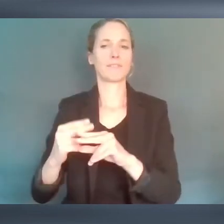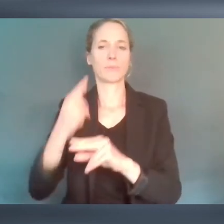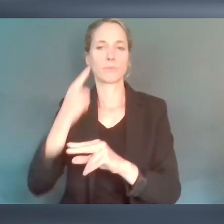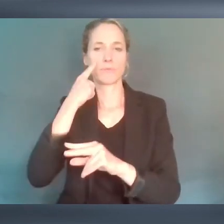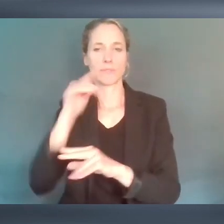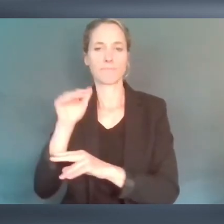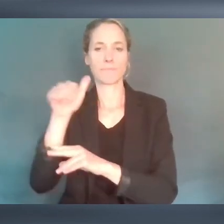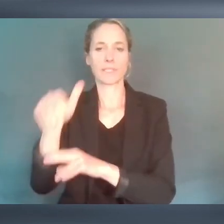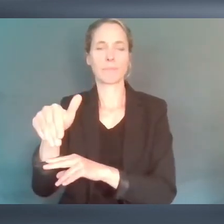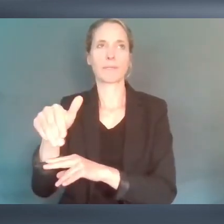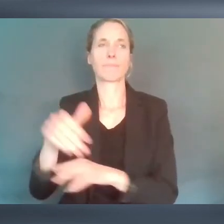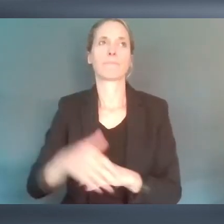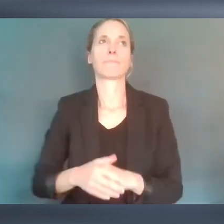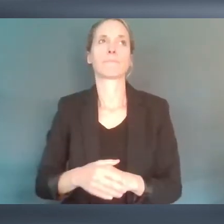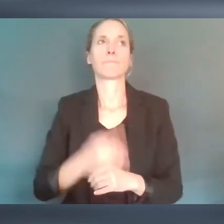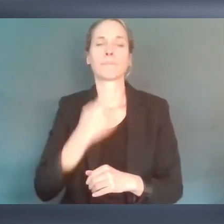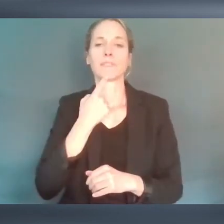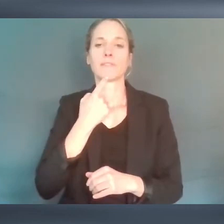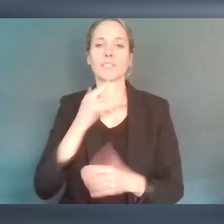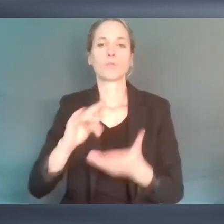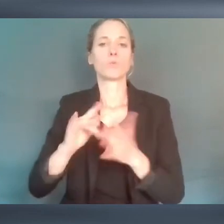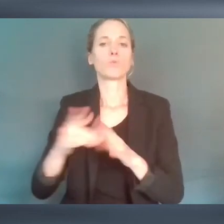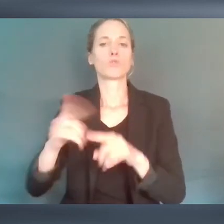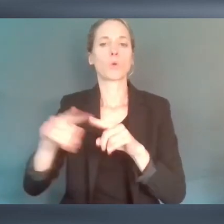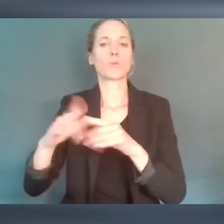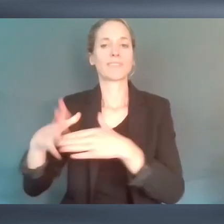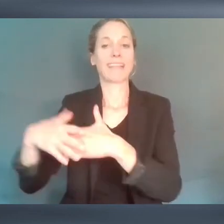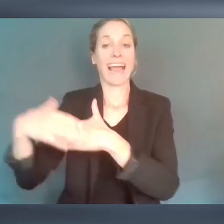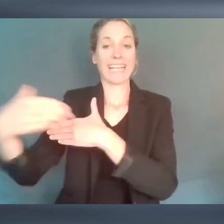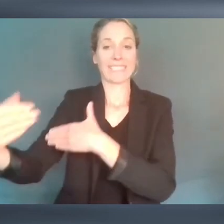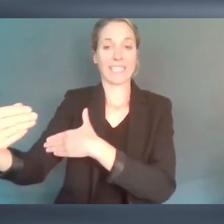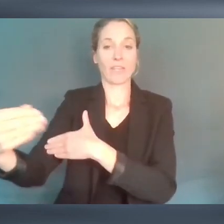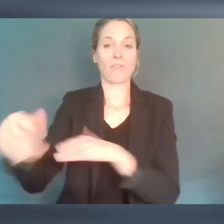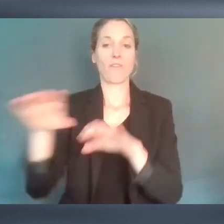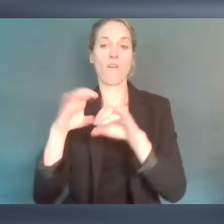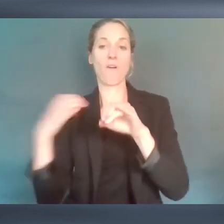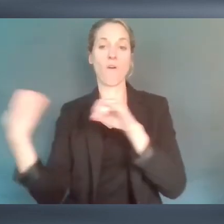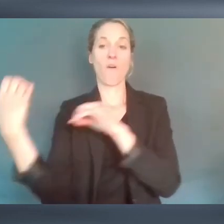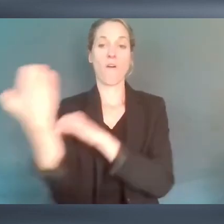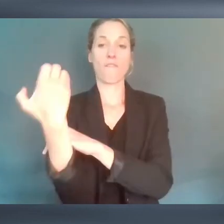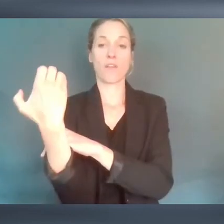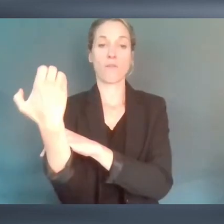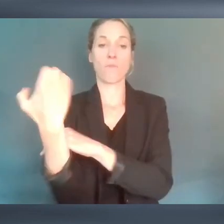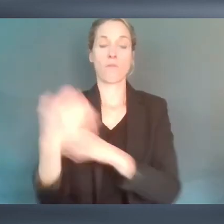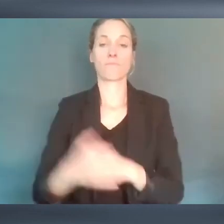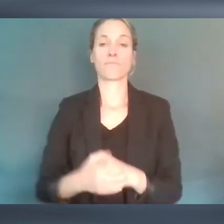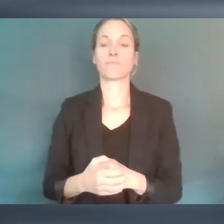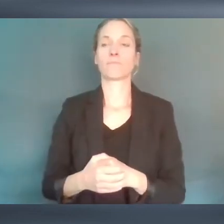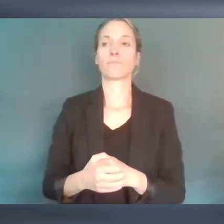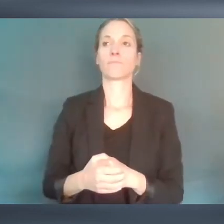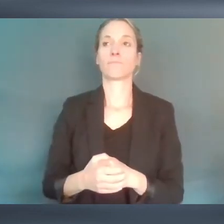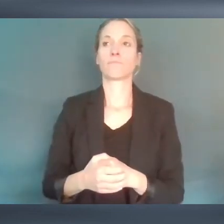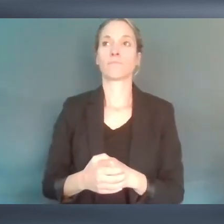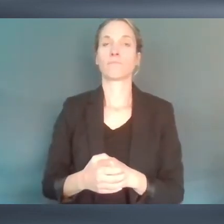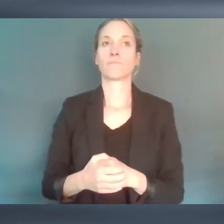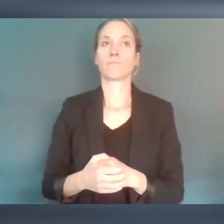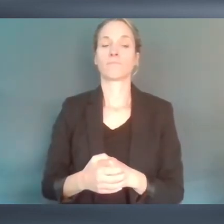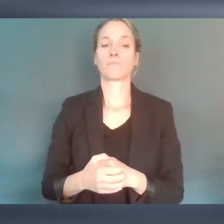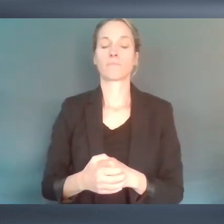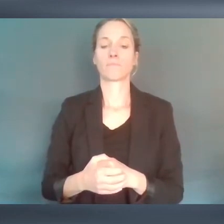en dehors de moi. C'est l'environnement et donc le leader que j'ai en face de moi. Parce que quelque